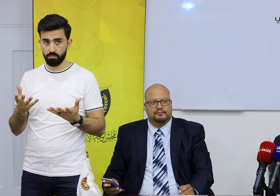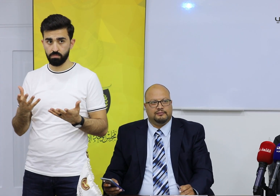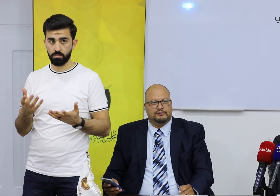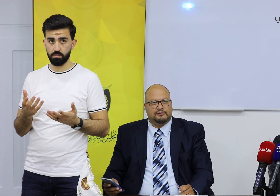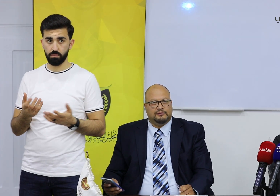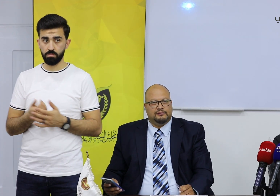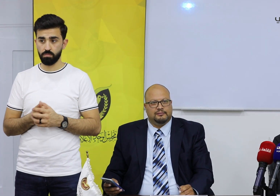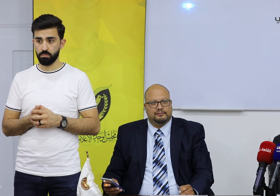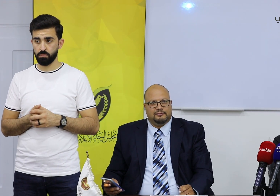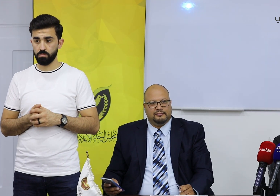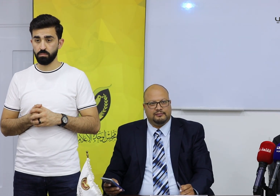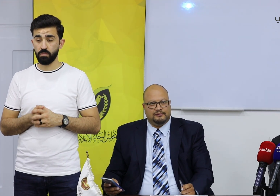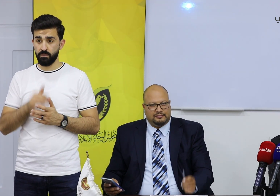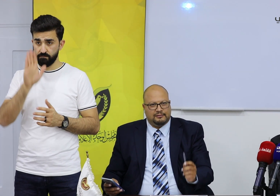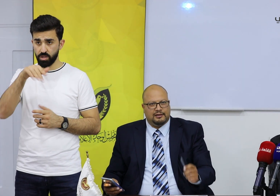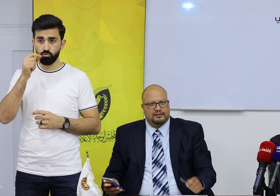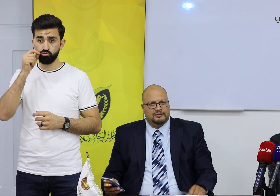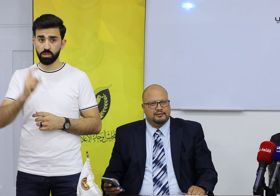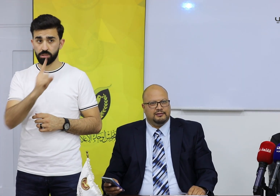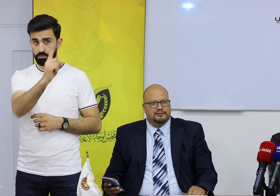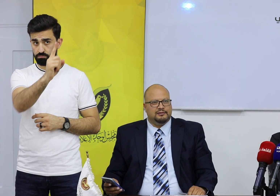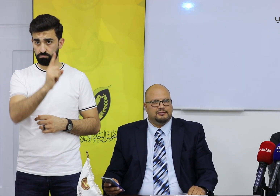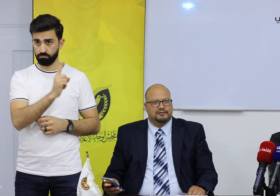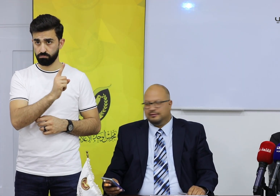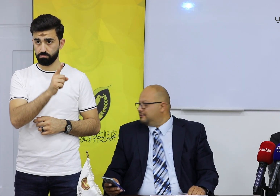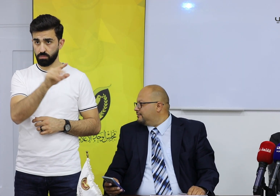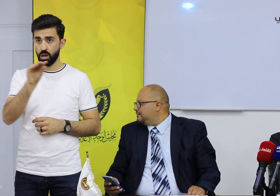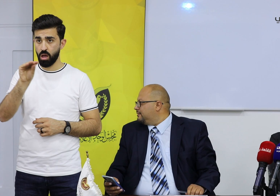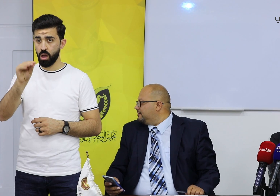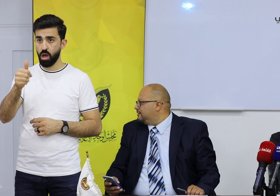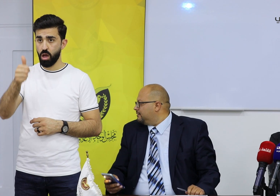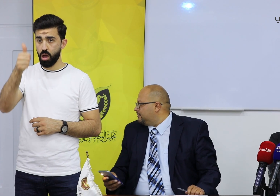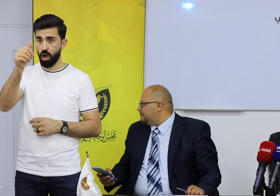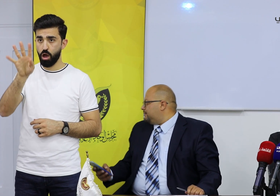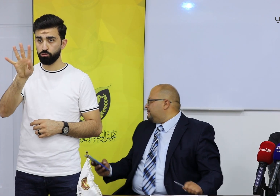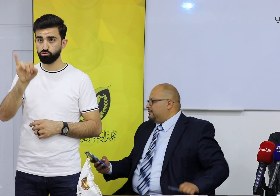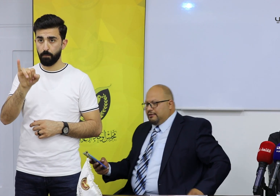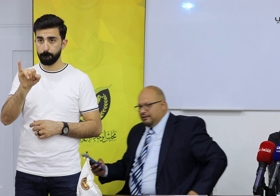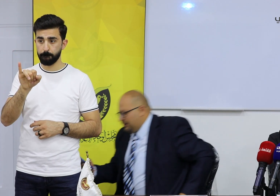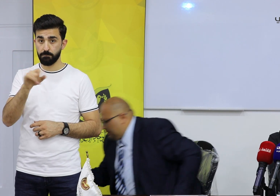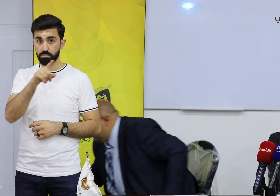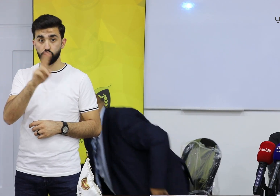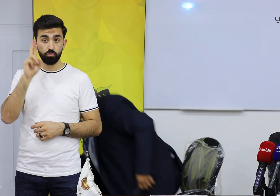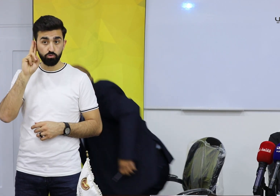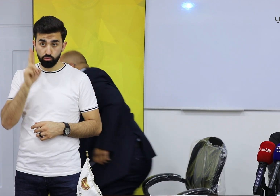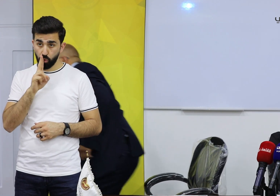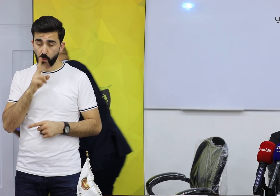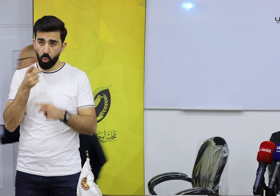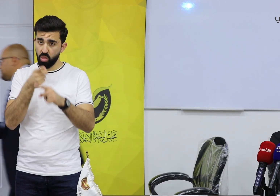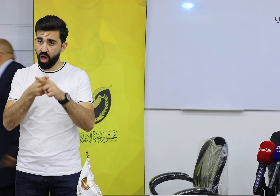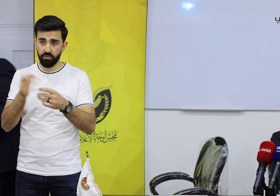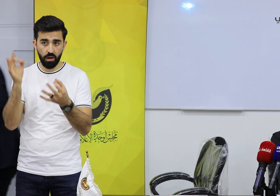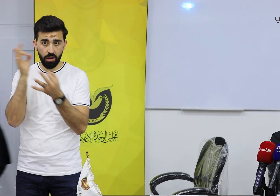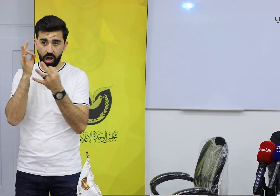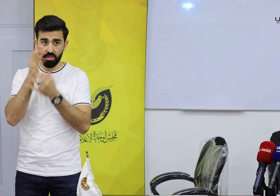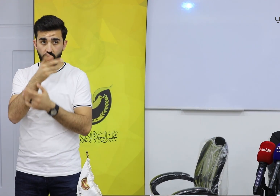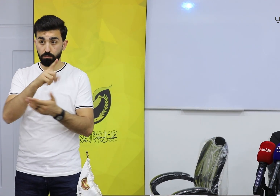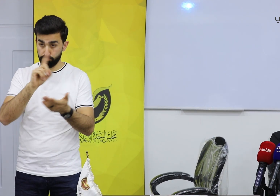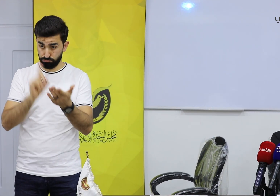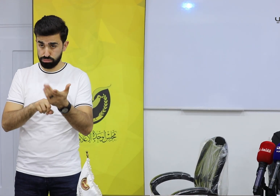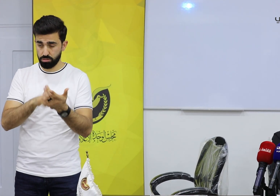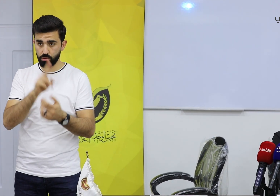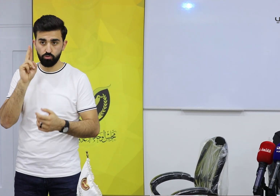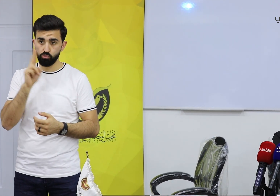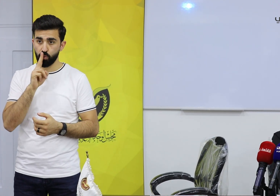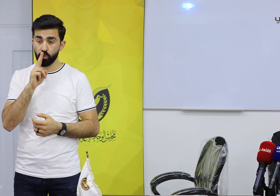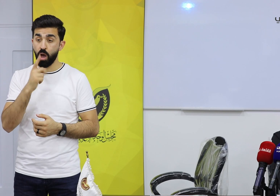اذا تسمح لنا. احنا في عندنا الشاب اسمه هاشم، طبعا هاشم اصم ناطق، تمام. هاشم هو فعليا اصم،